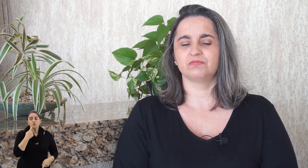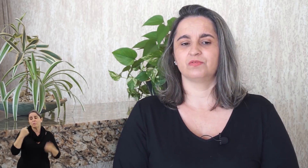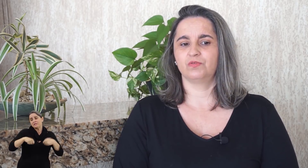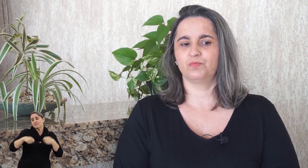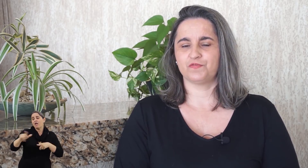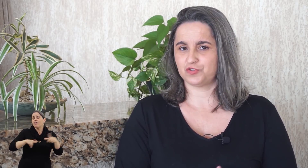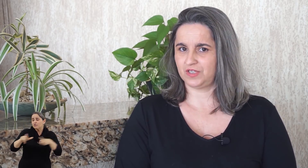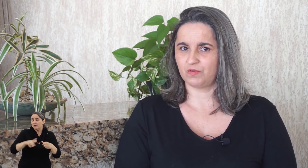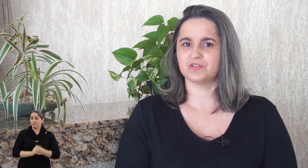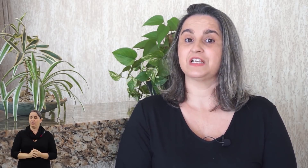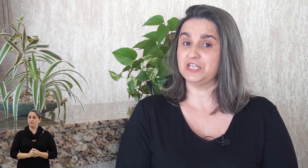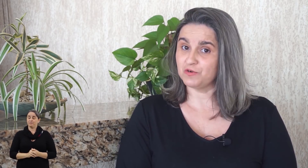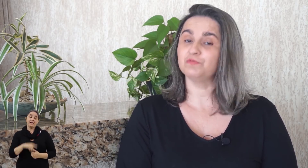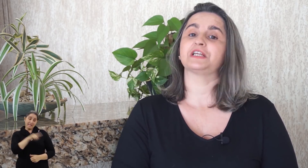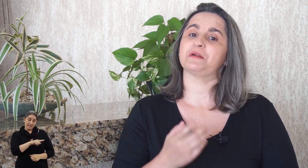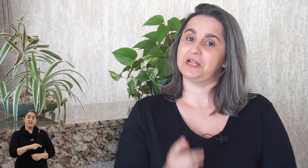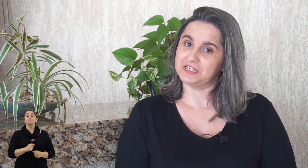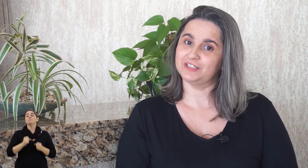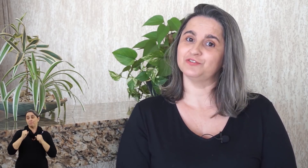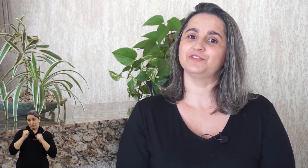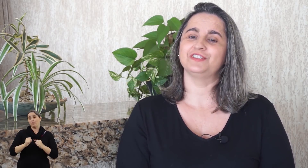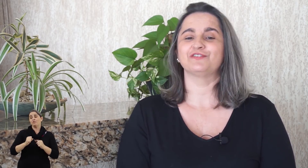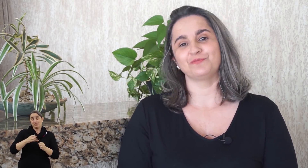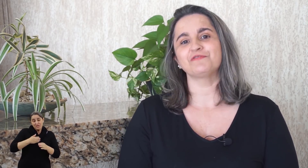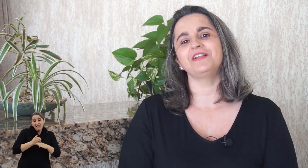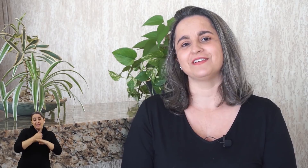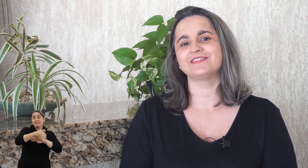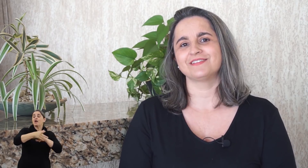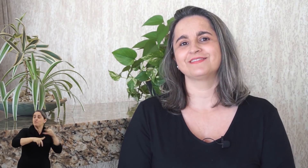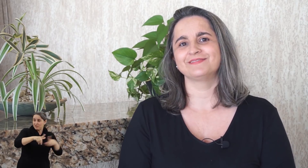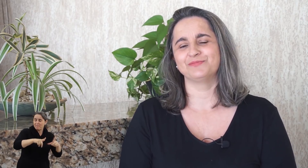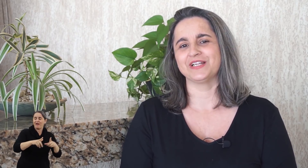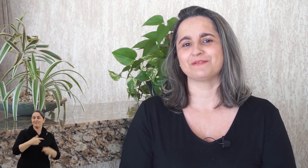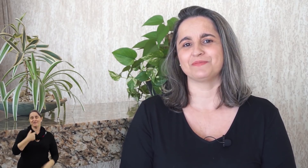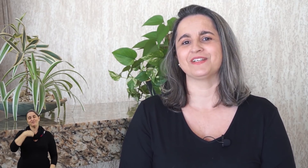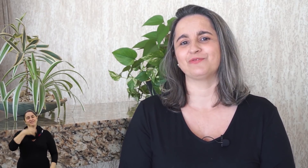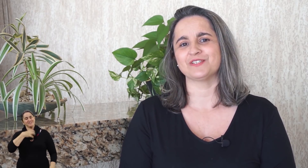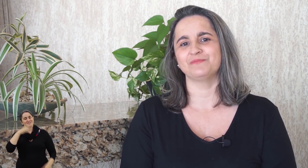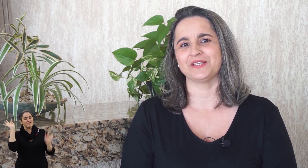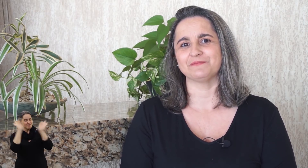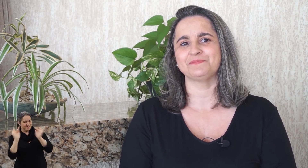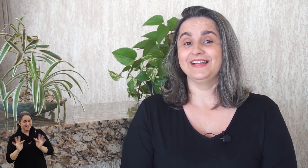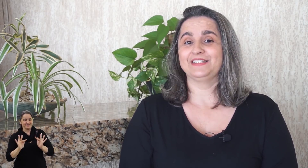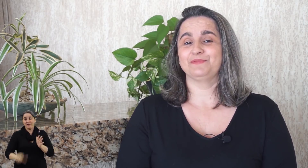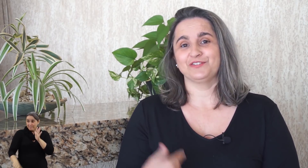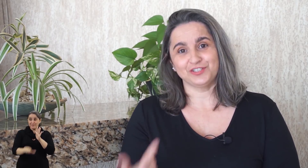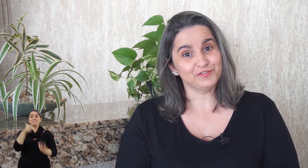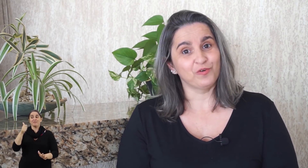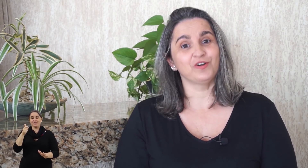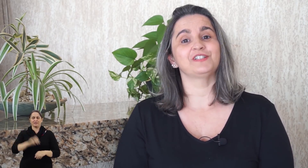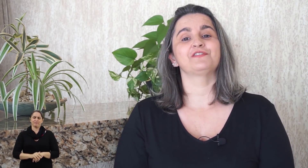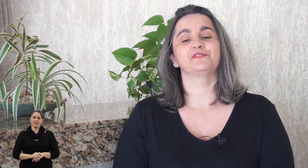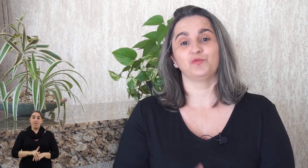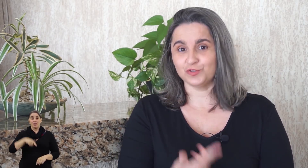Deus o profissional conseguiu, está trabalhando e eu estou muito feliz por essa primeira atuação minha. Depois eu